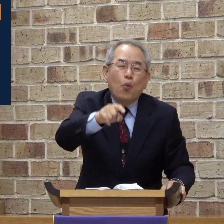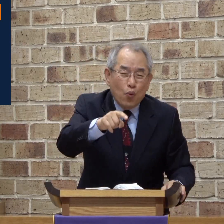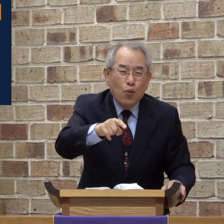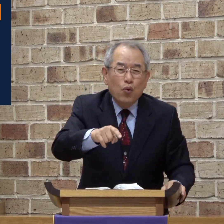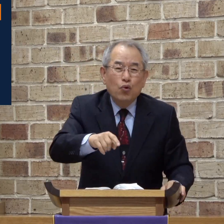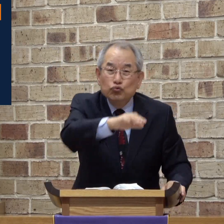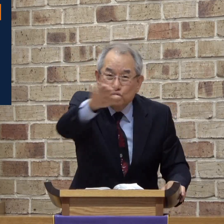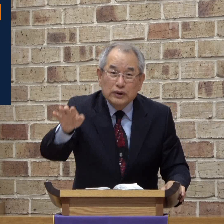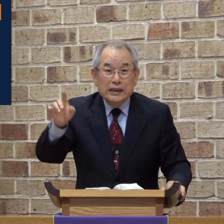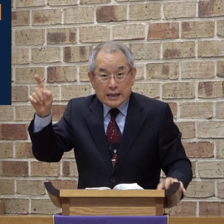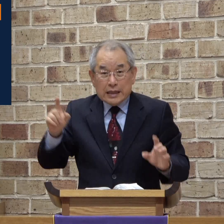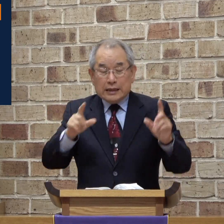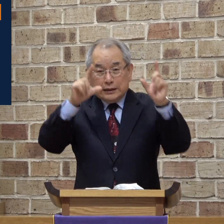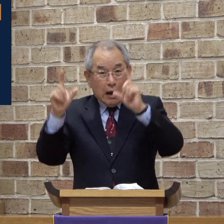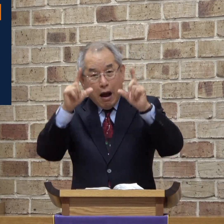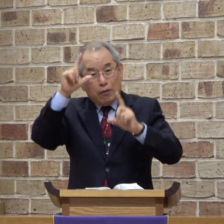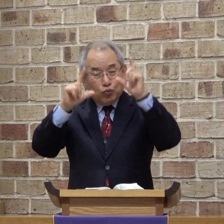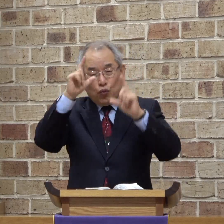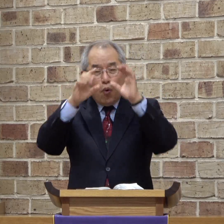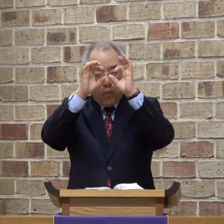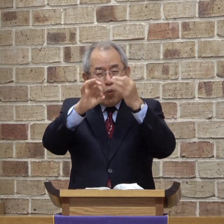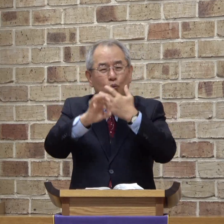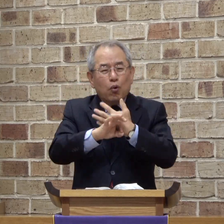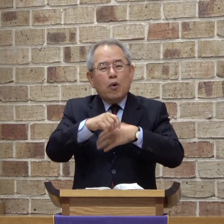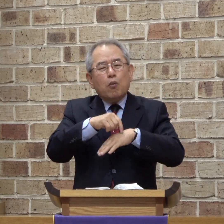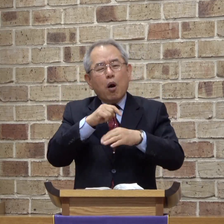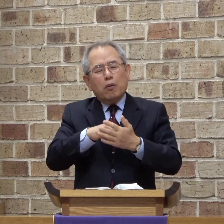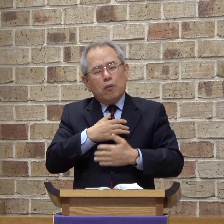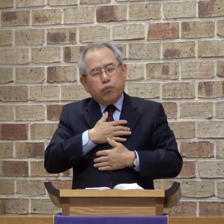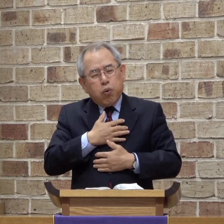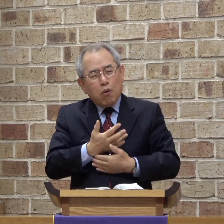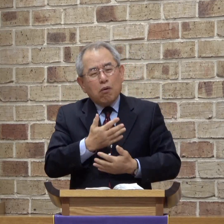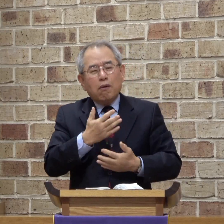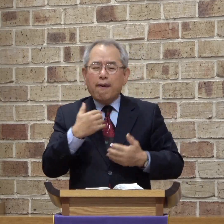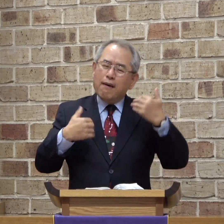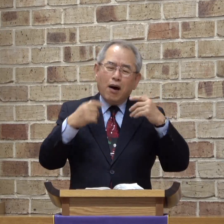하나님의 놀라운 사랑하심, 이 말씀 속에서 깨달을 수 있습니다.